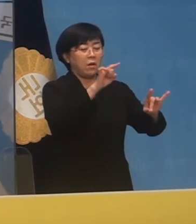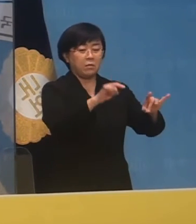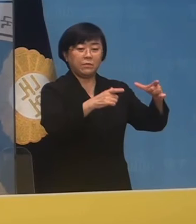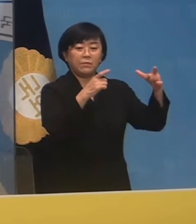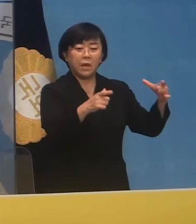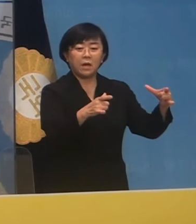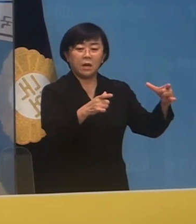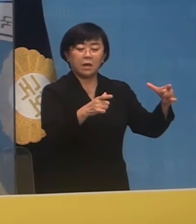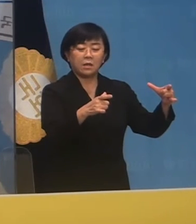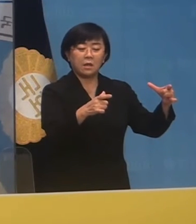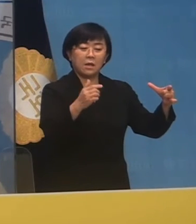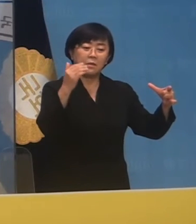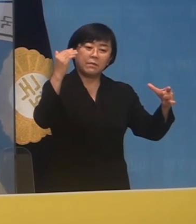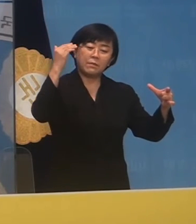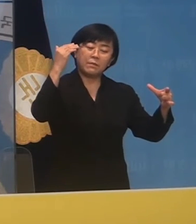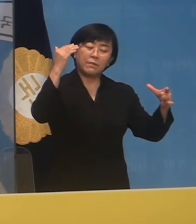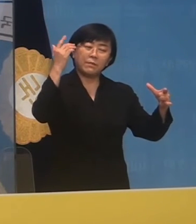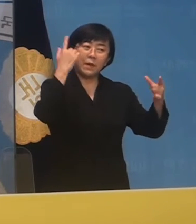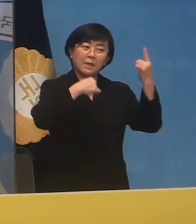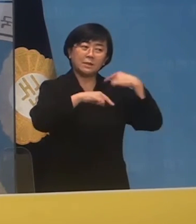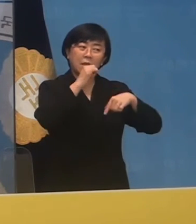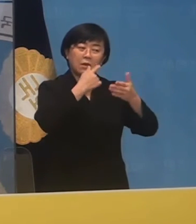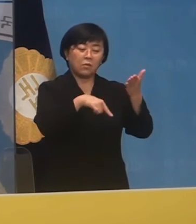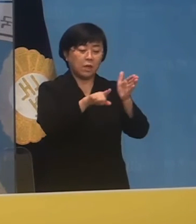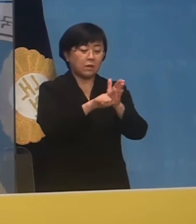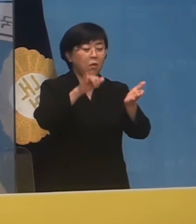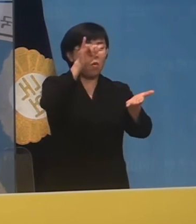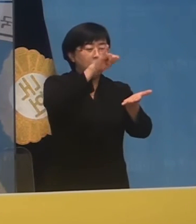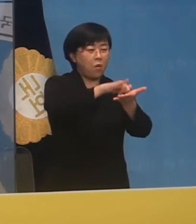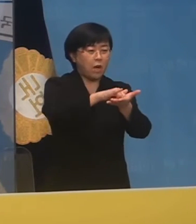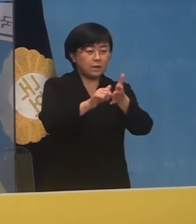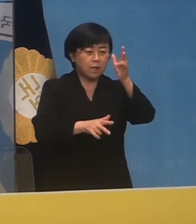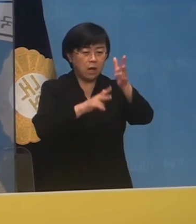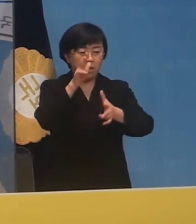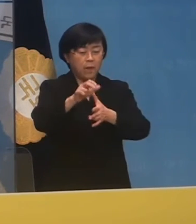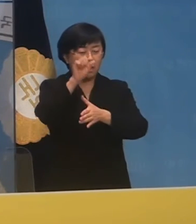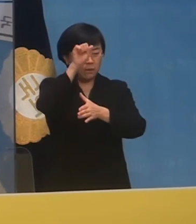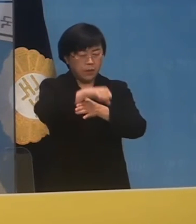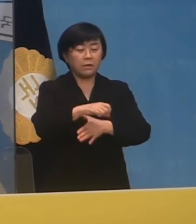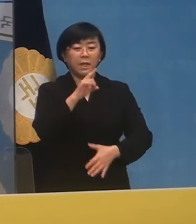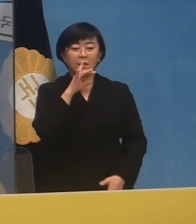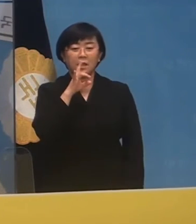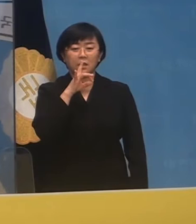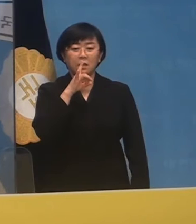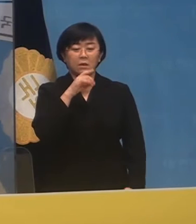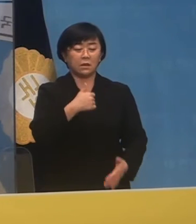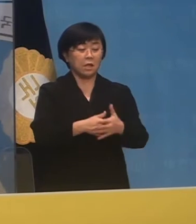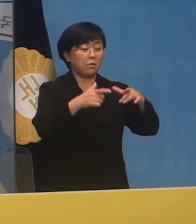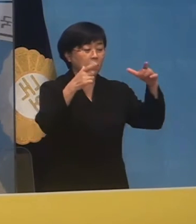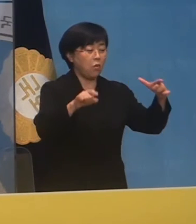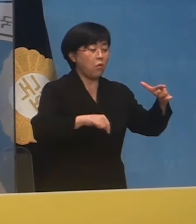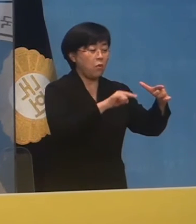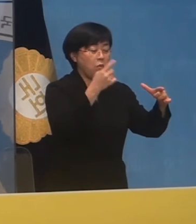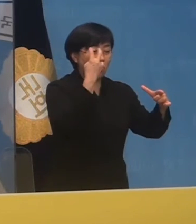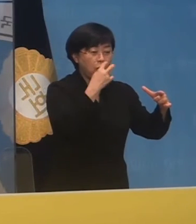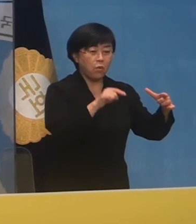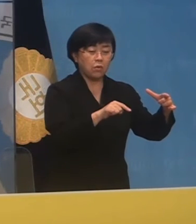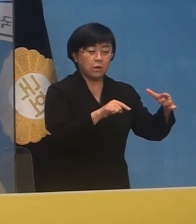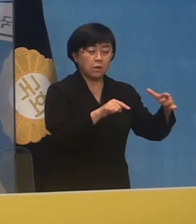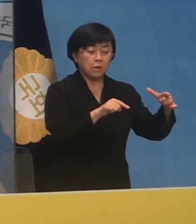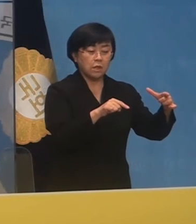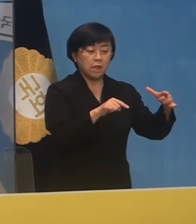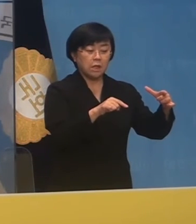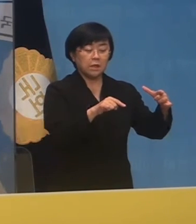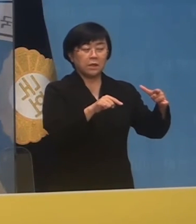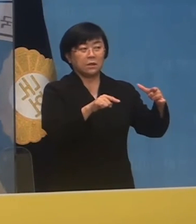연습지를 훼손하는 공항 개발 사업에 면제부를 주어서는 안 되며 습지보호구역 지정 등